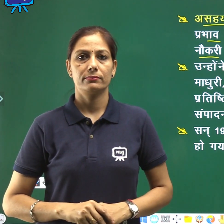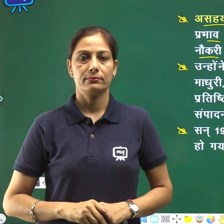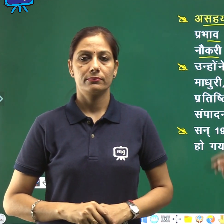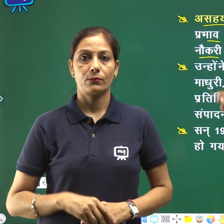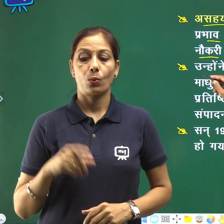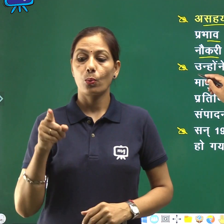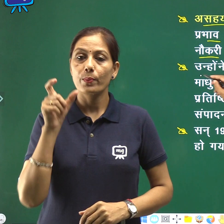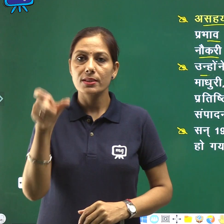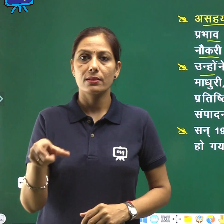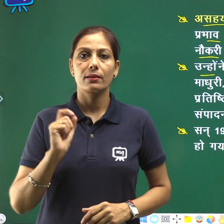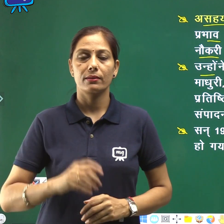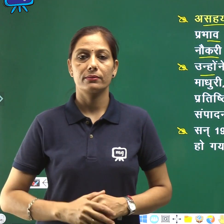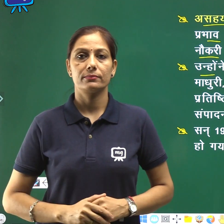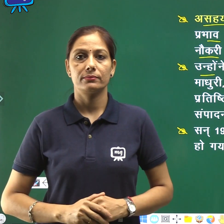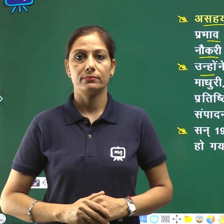उन्होंने